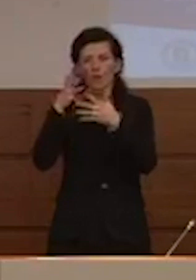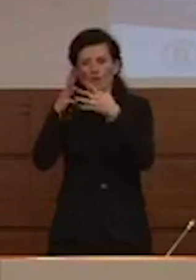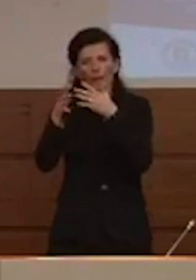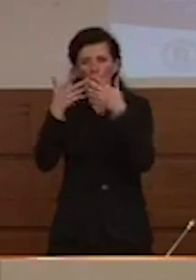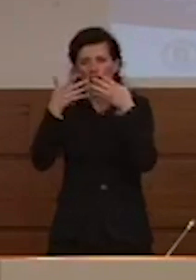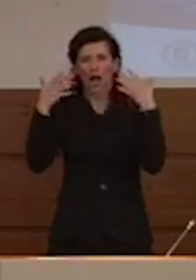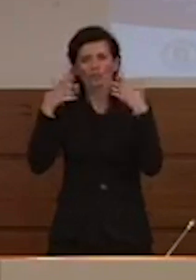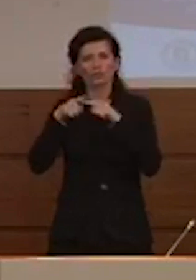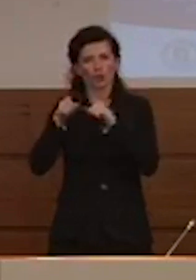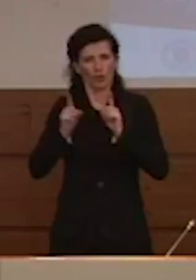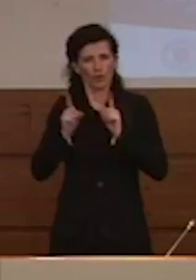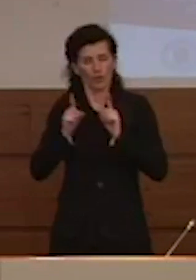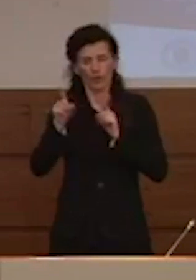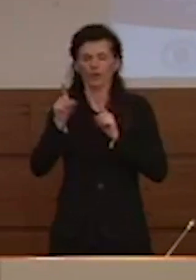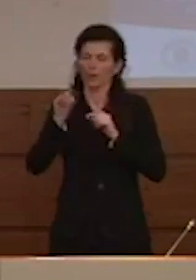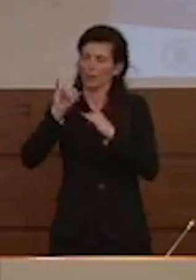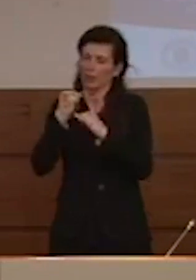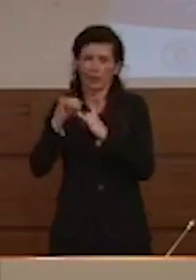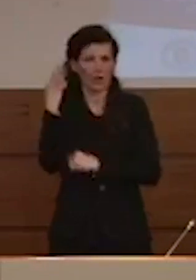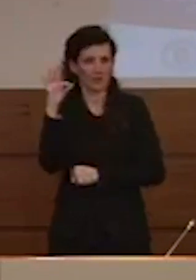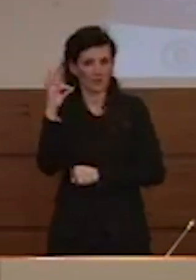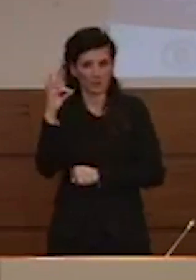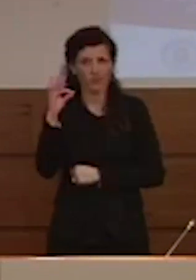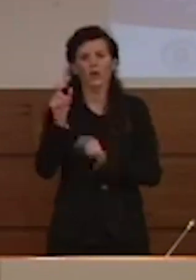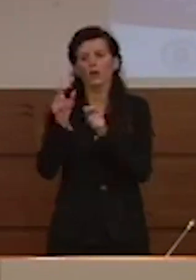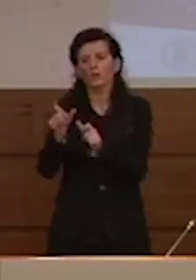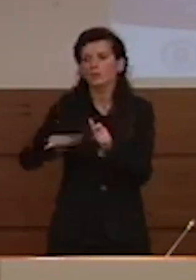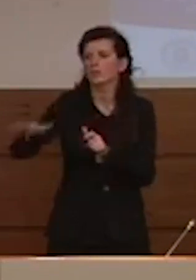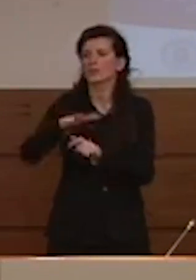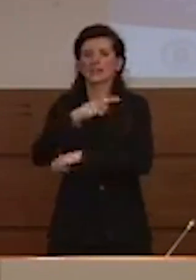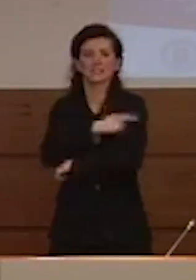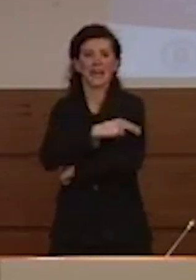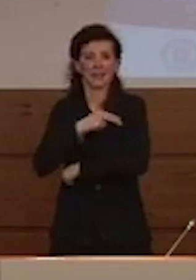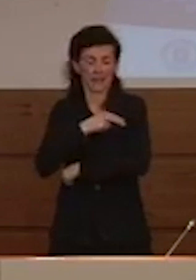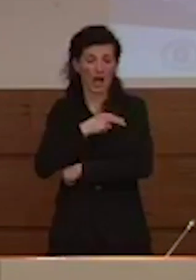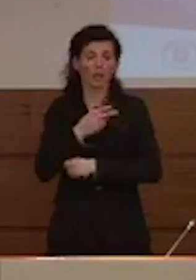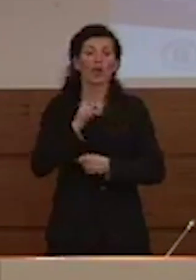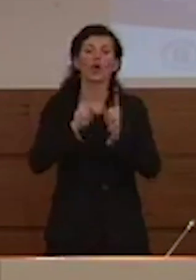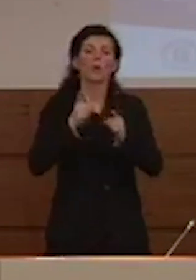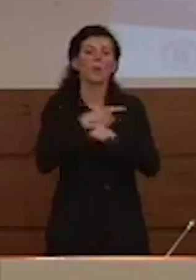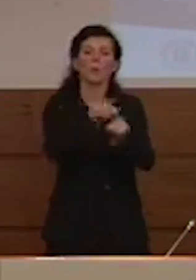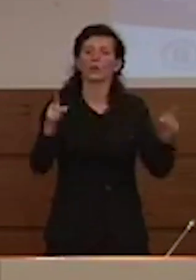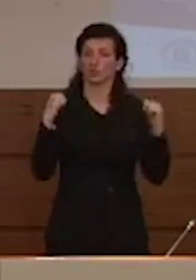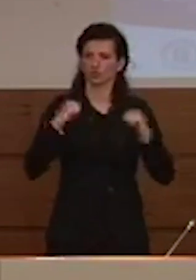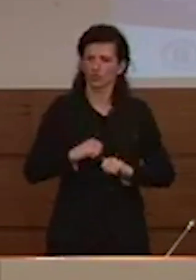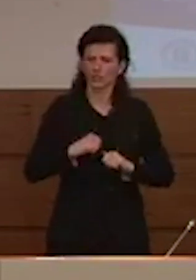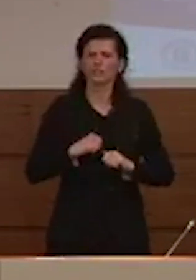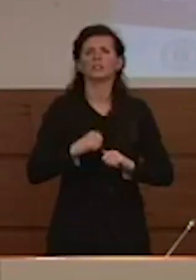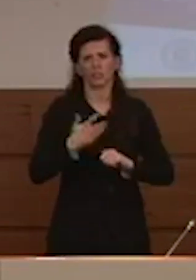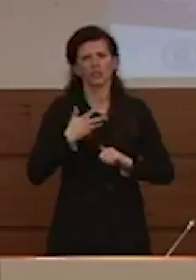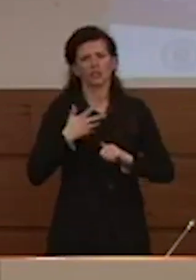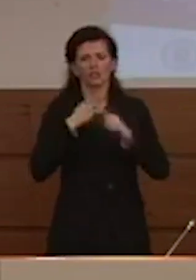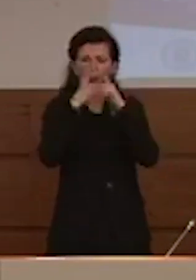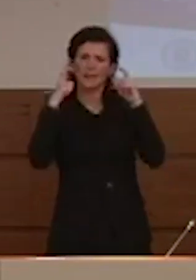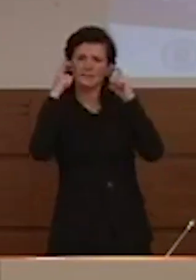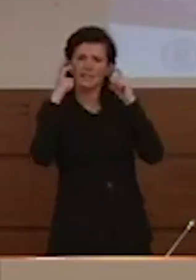sono necessarie proprio nei contesti sanitari per la popolazione sono previste mascherine anche di altri vedi livello di filtraggio un